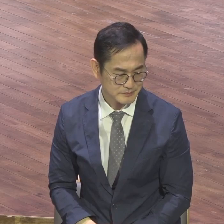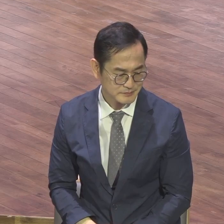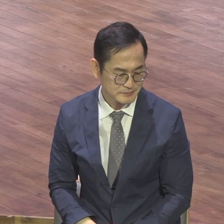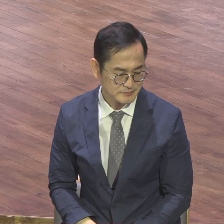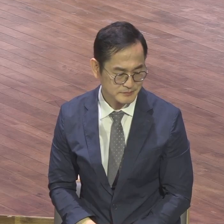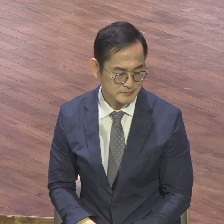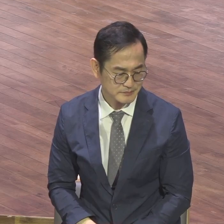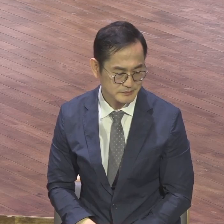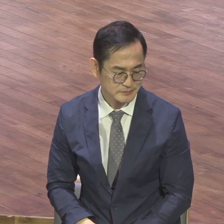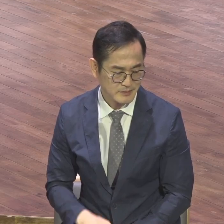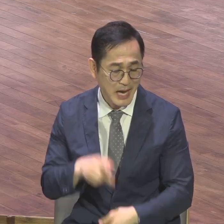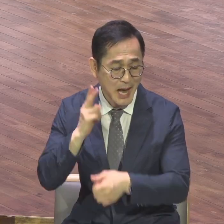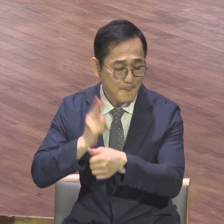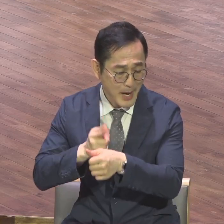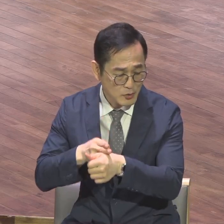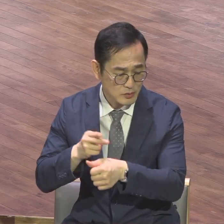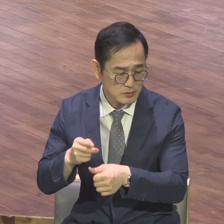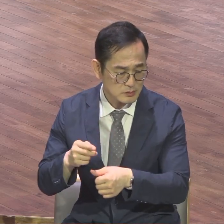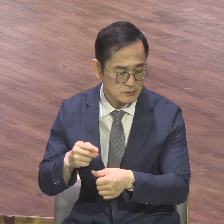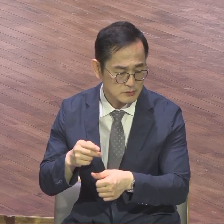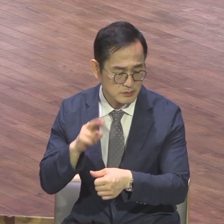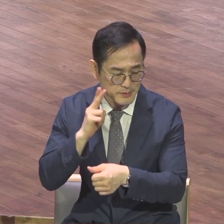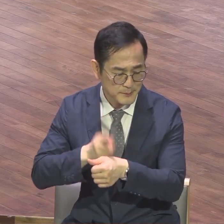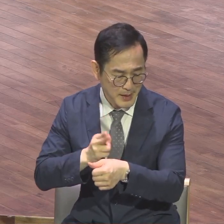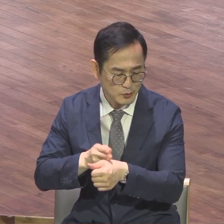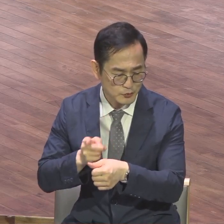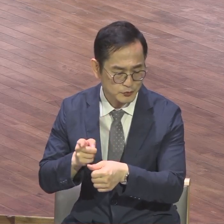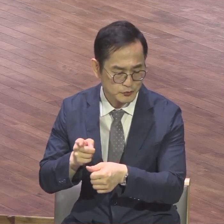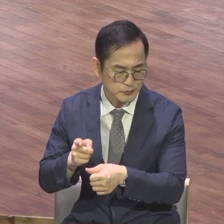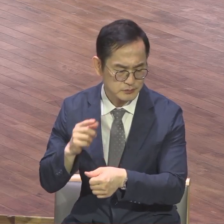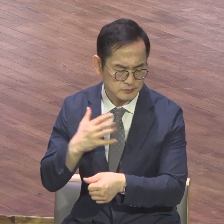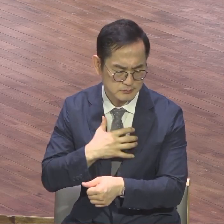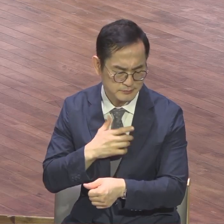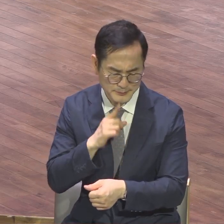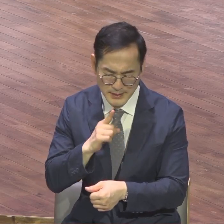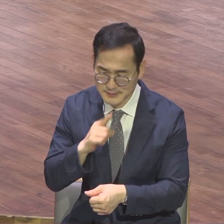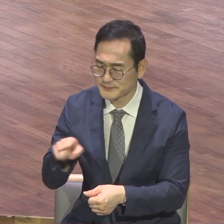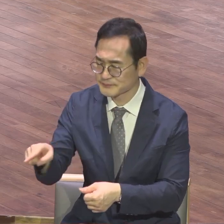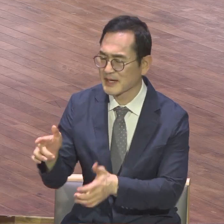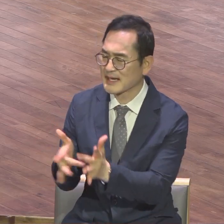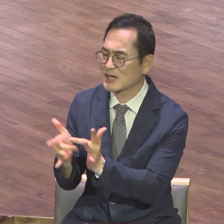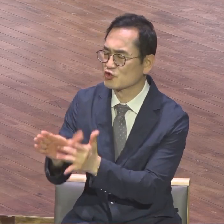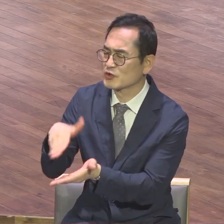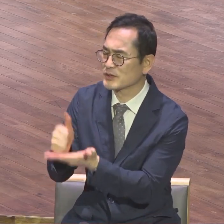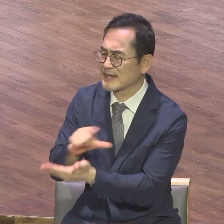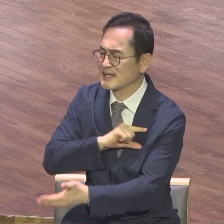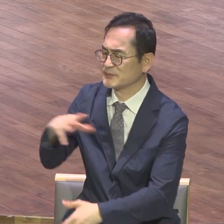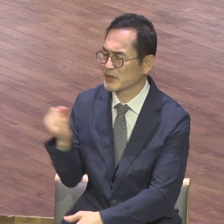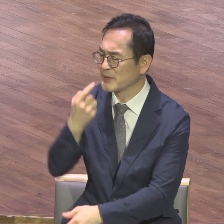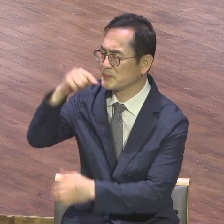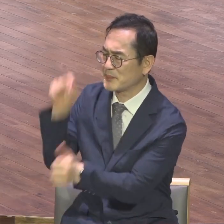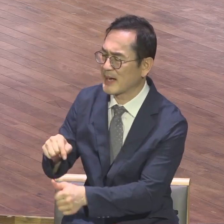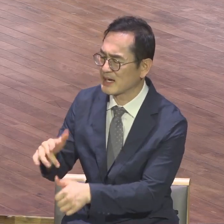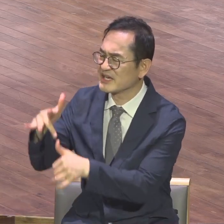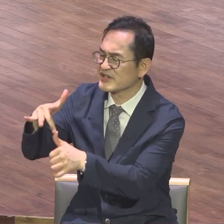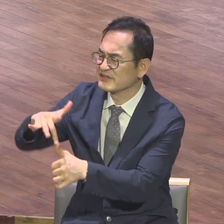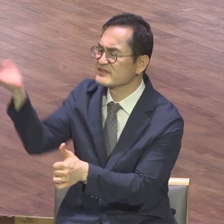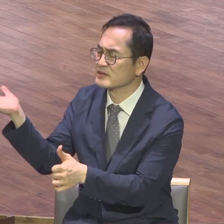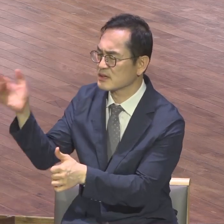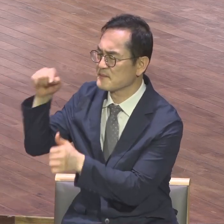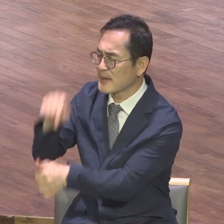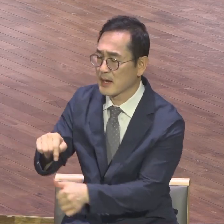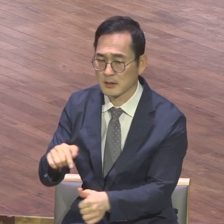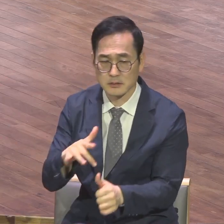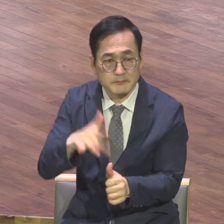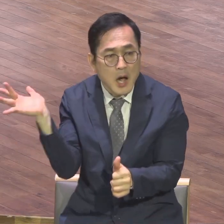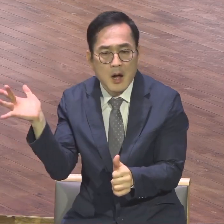심히 괴로워하여 돌이켜 그 귀신에게 이르되 예수 그리스도 이름으로 내가 내게 명하노니 거기에서 나오라 하니